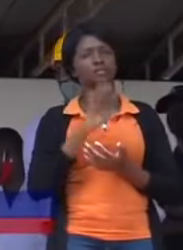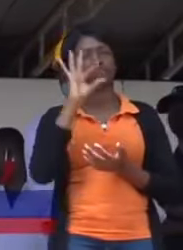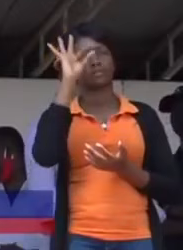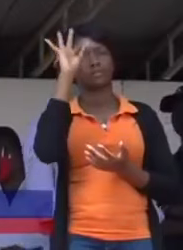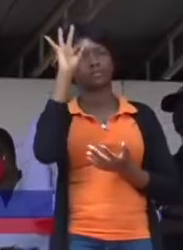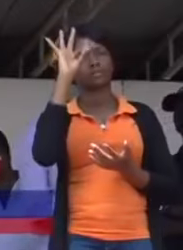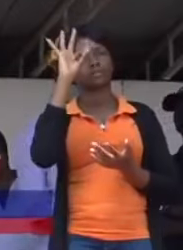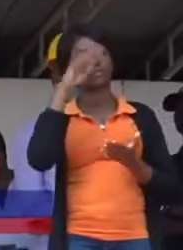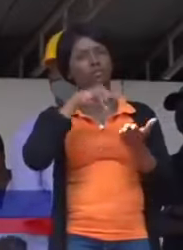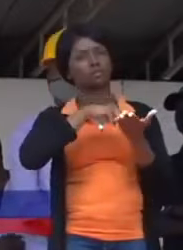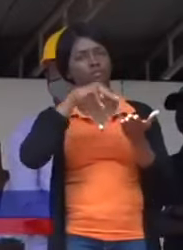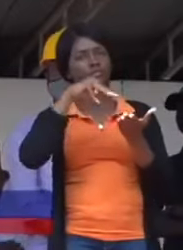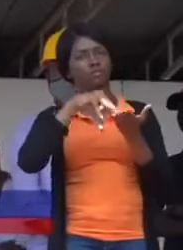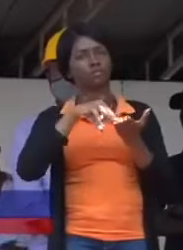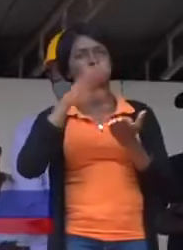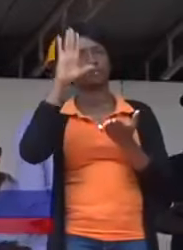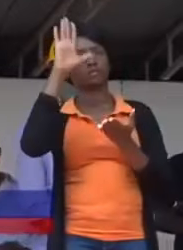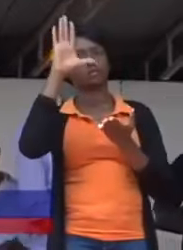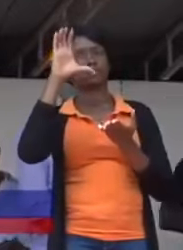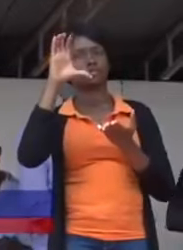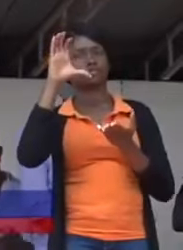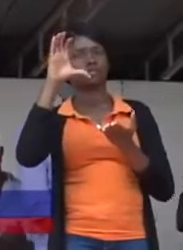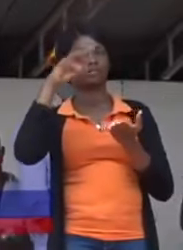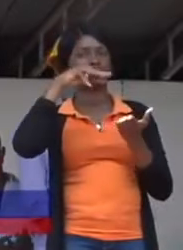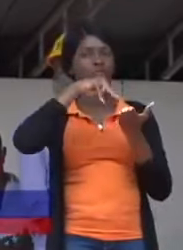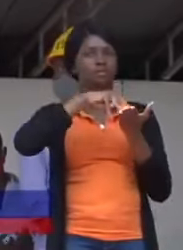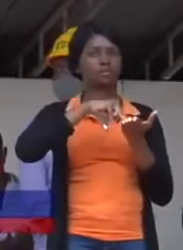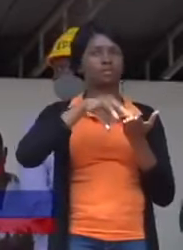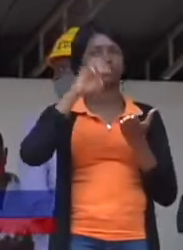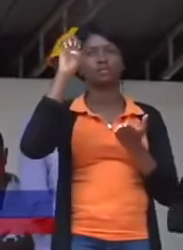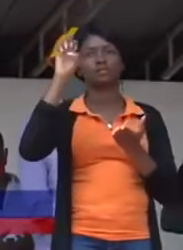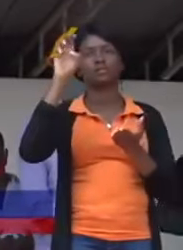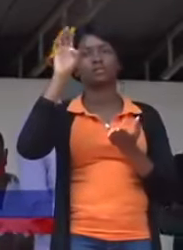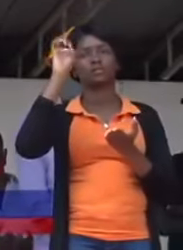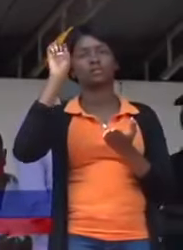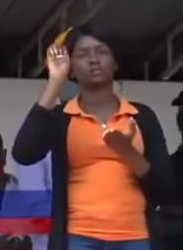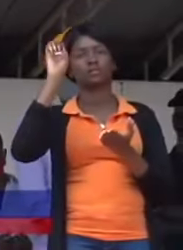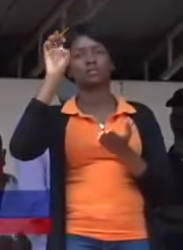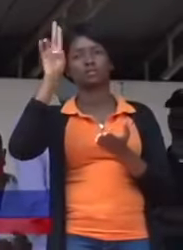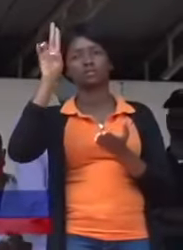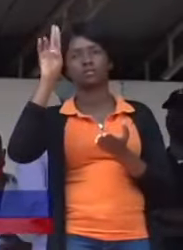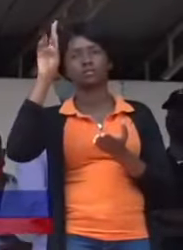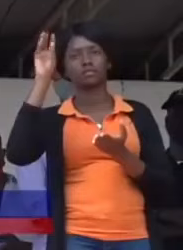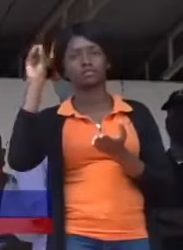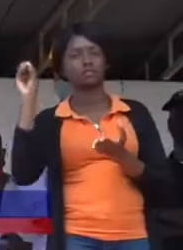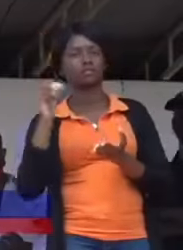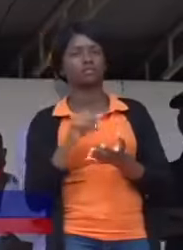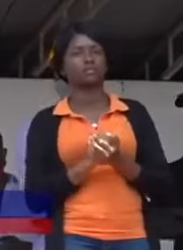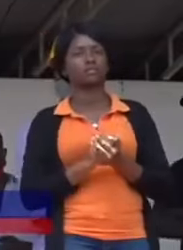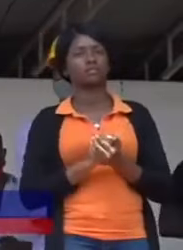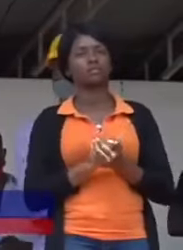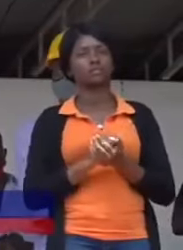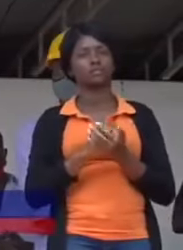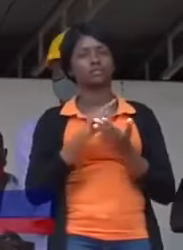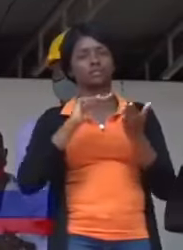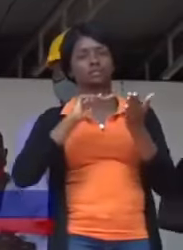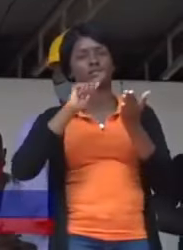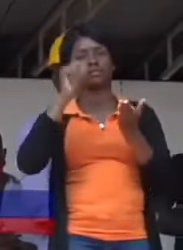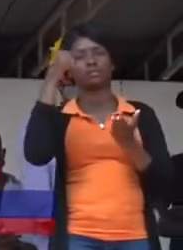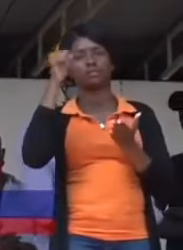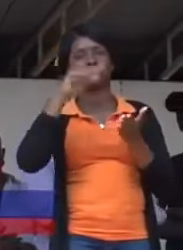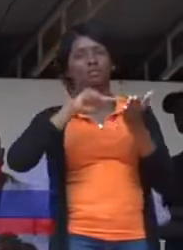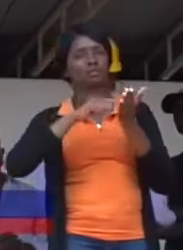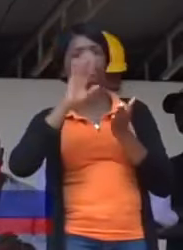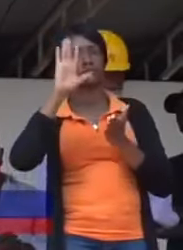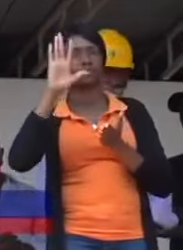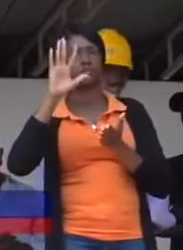9 500 000 euros. Ça veut dire environ 10,5 millions de dollars. Ça, c'est système